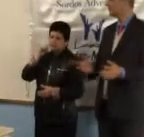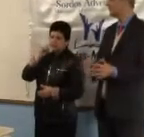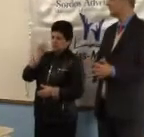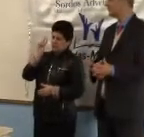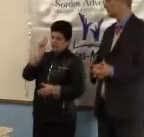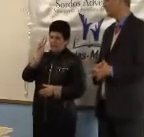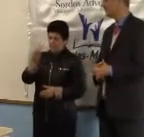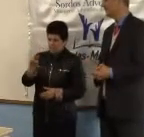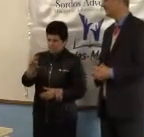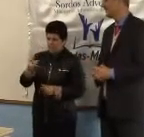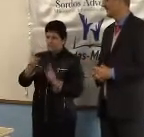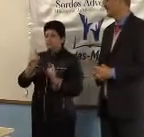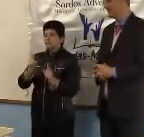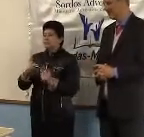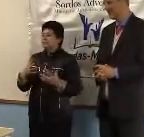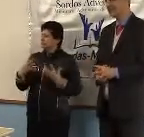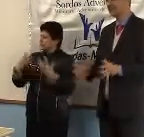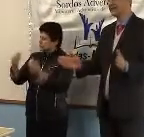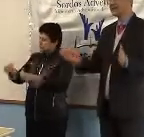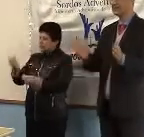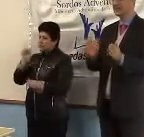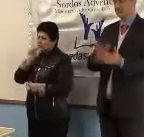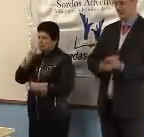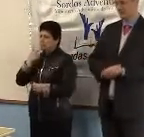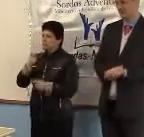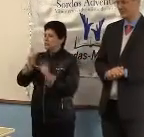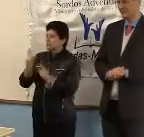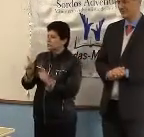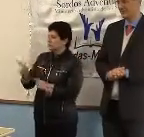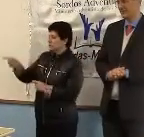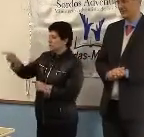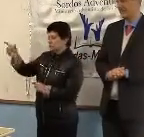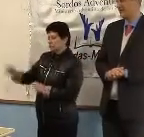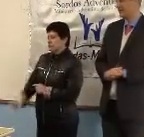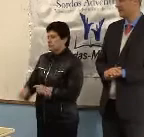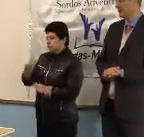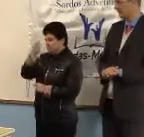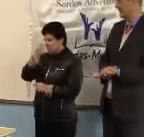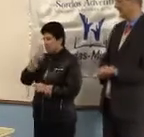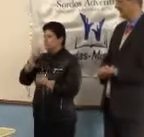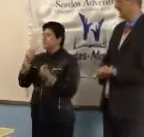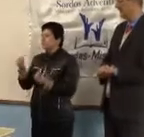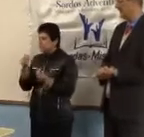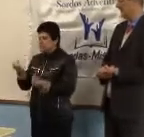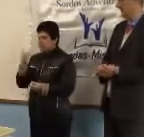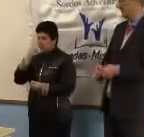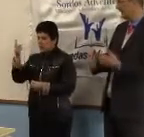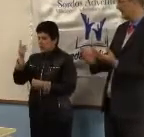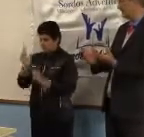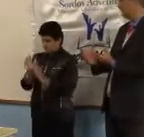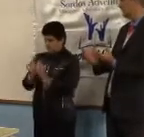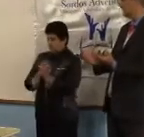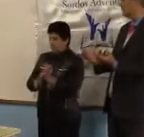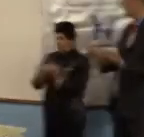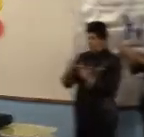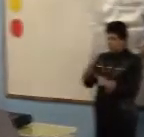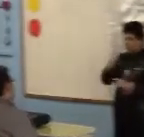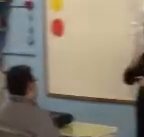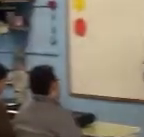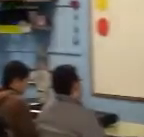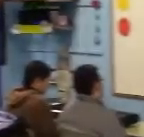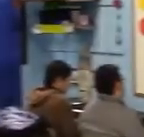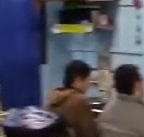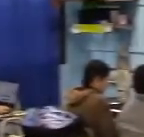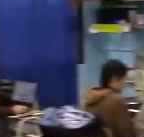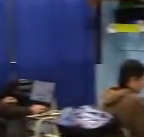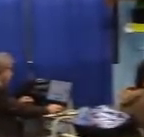porque queremos ayudar al sordo y al ciego a acercarse a Jesús, conocer de Él y obtener la paz que